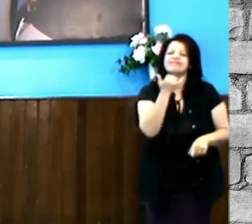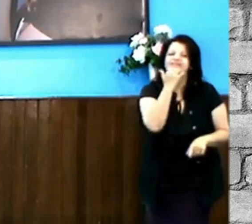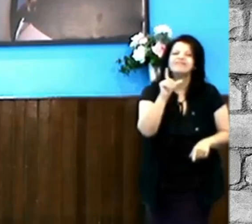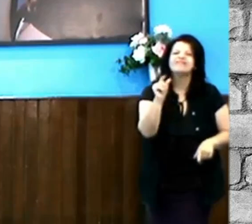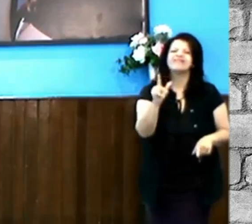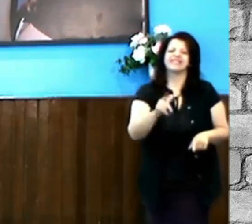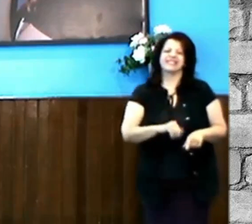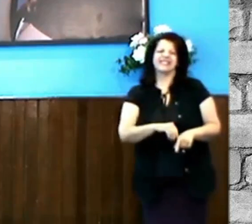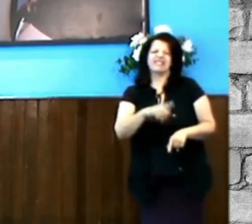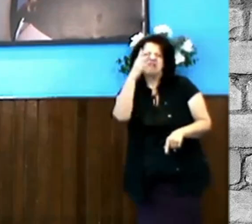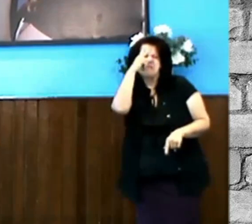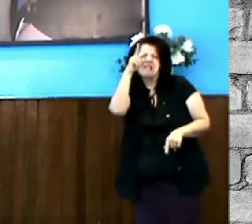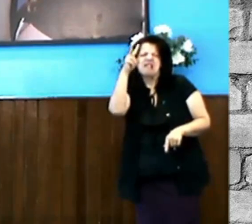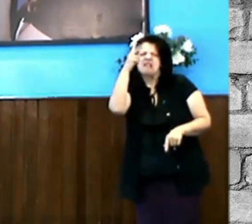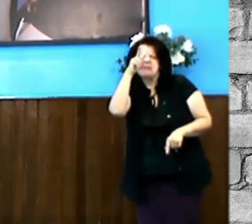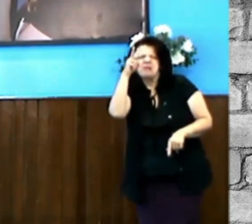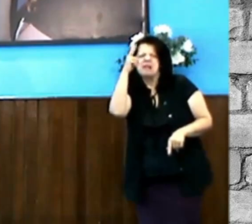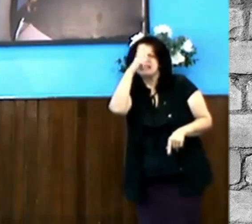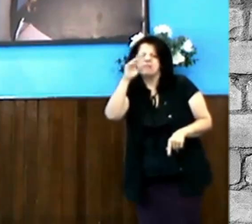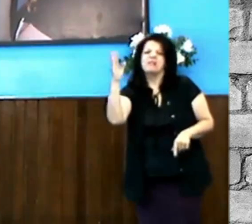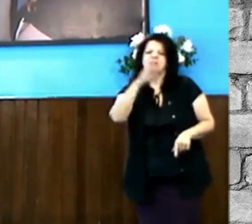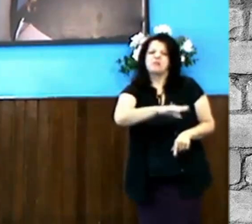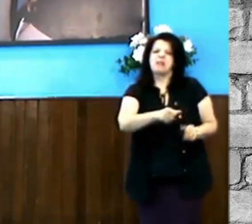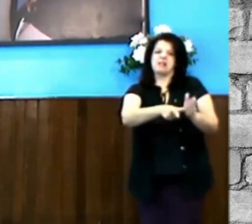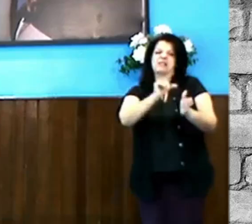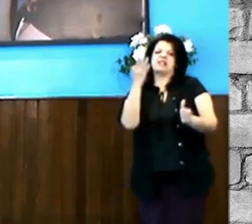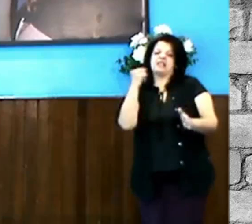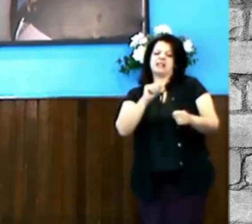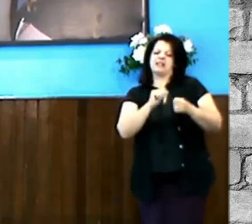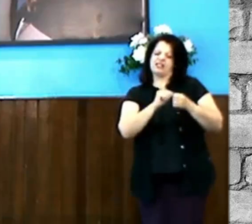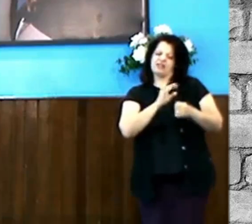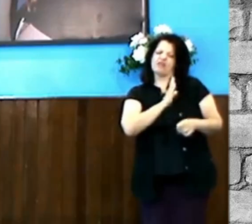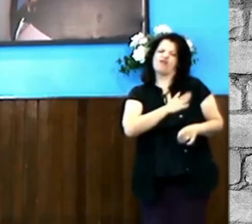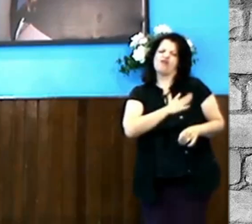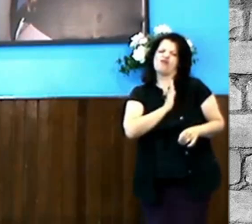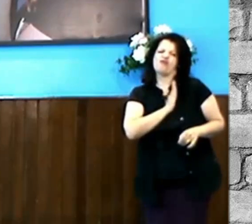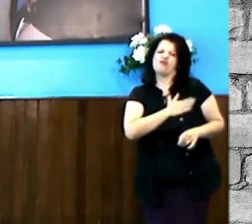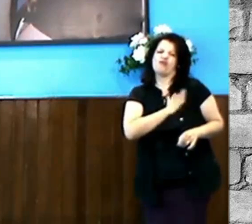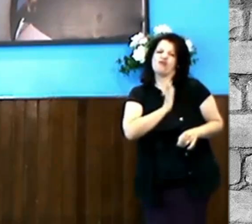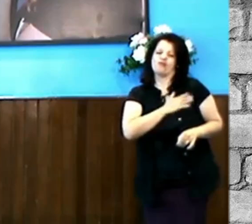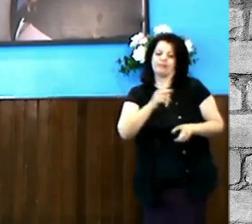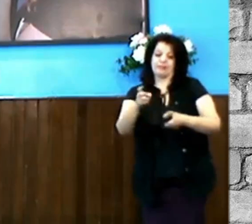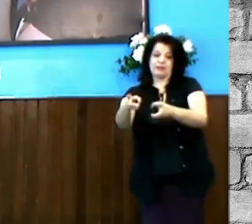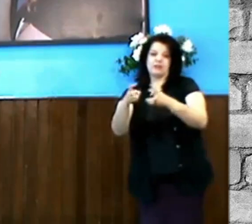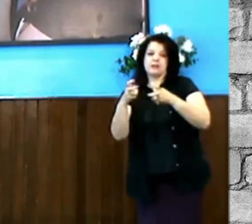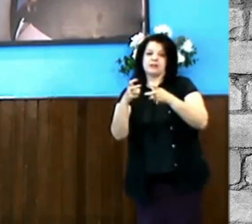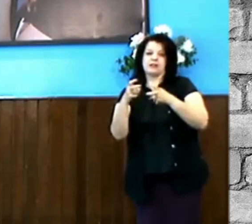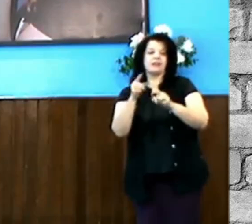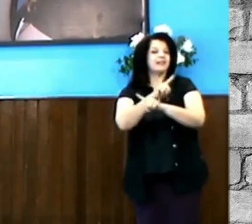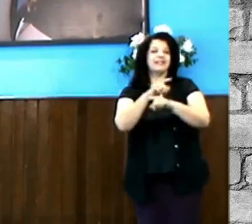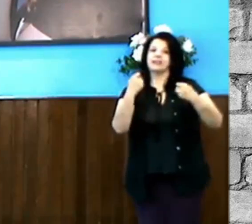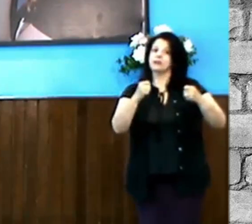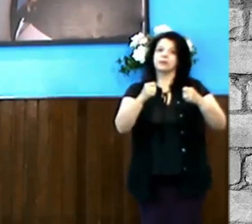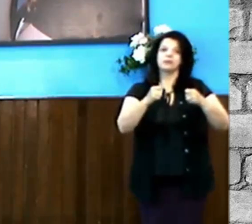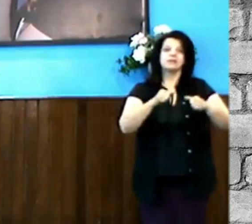amargura permanecia lá. A prova é que nós estávamos ali naquele momento e nós percebíamos que nós não conseguíamos mudar de